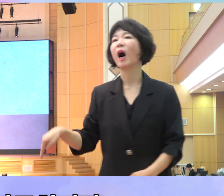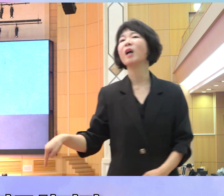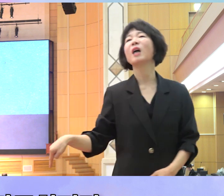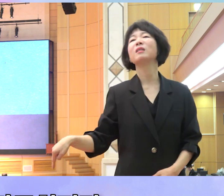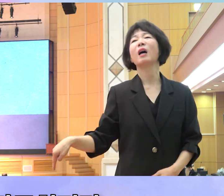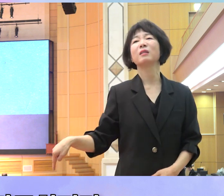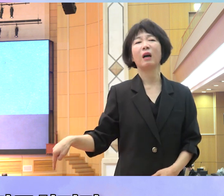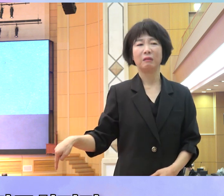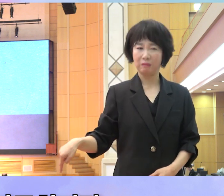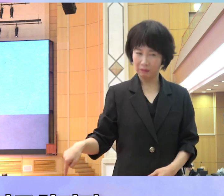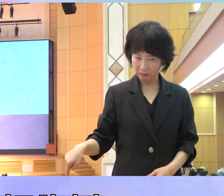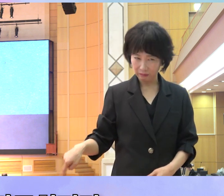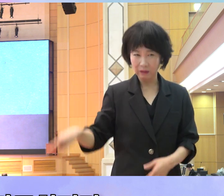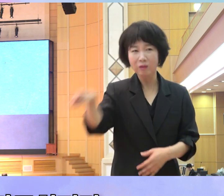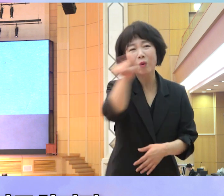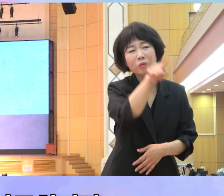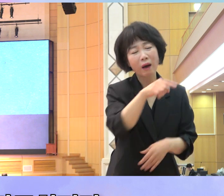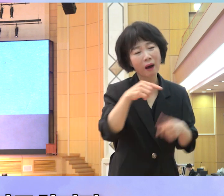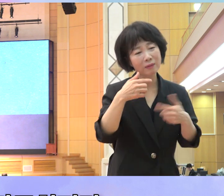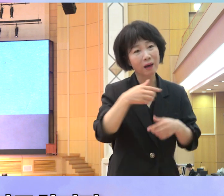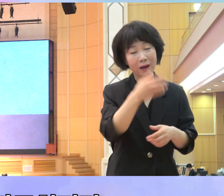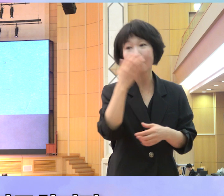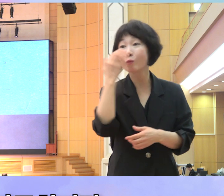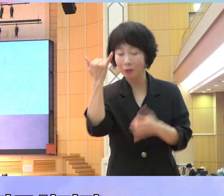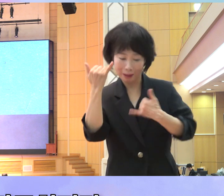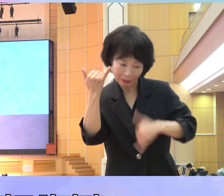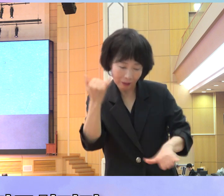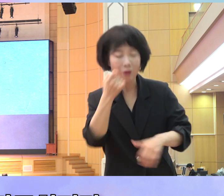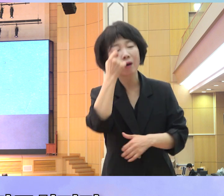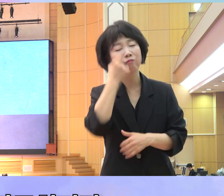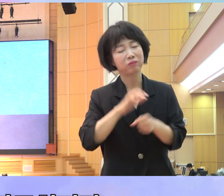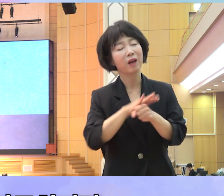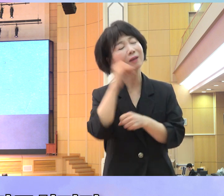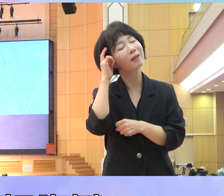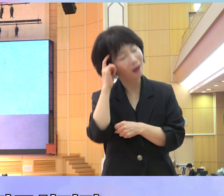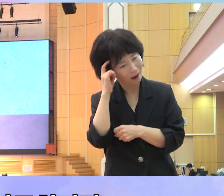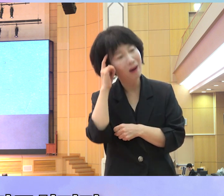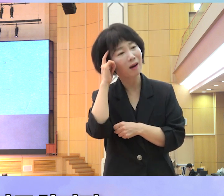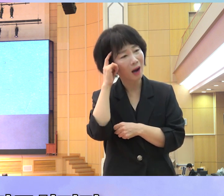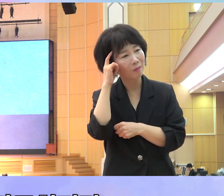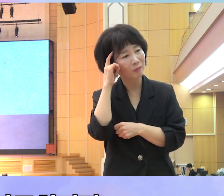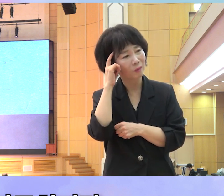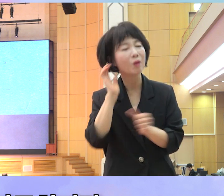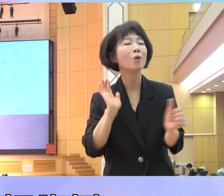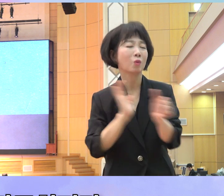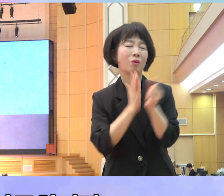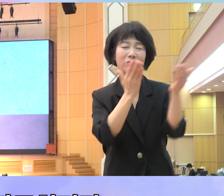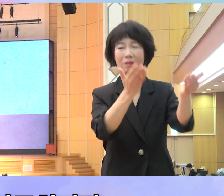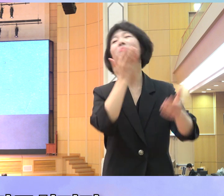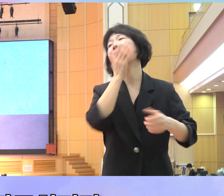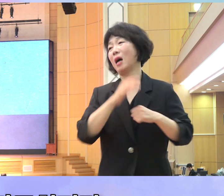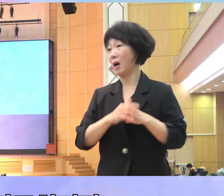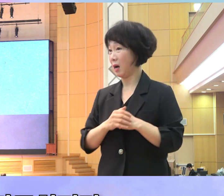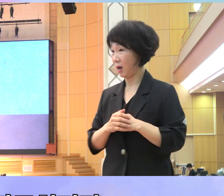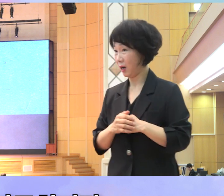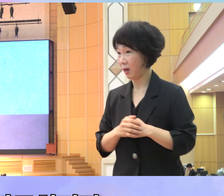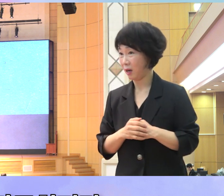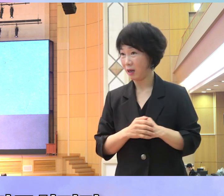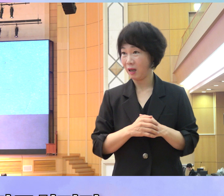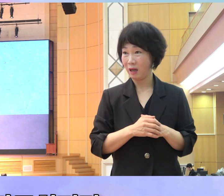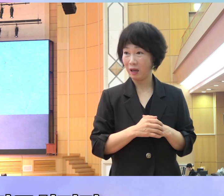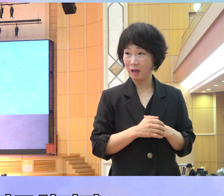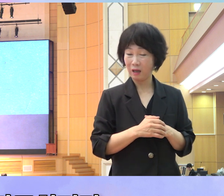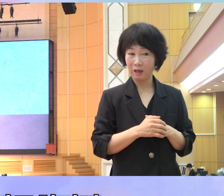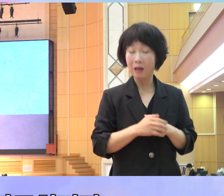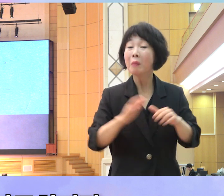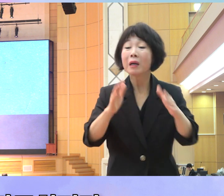자녀들도 불쌍해 보이면 이게 뭐 하나라도 더 나가는 거 아니겠습니까? 잘 보세요 여러분, 예수님이요 지금 오셔서